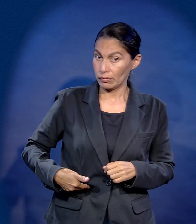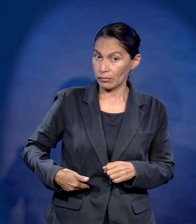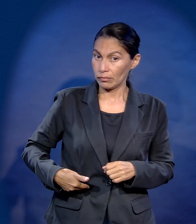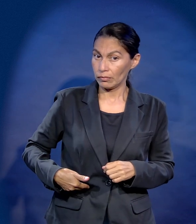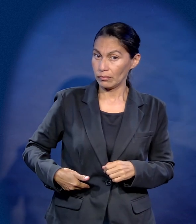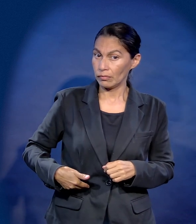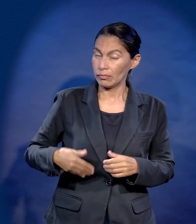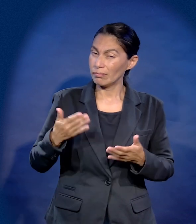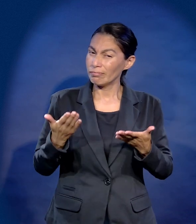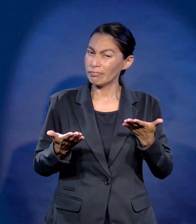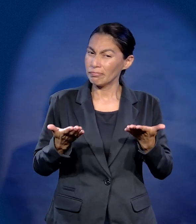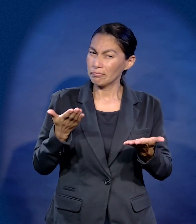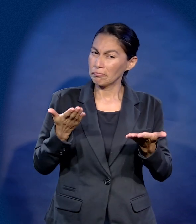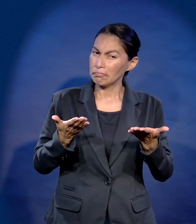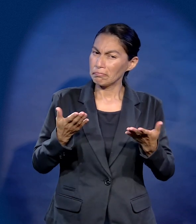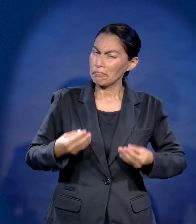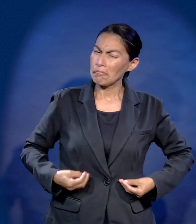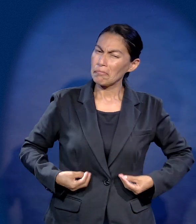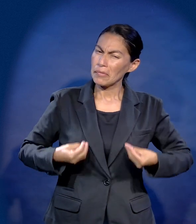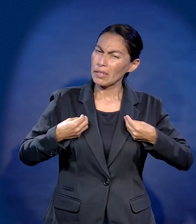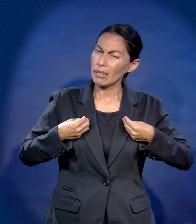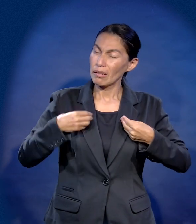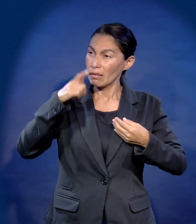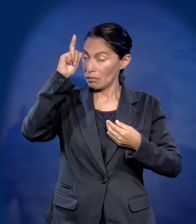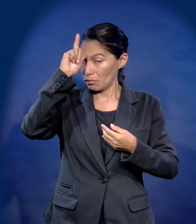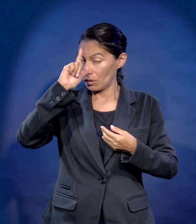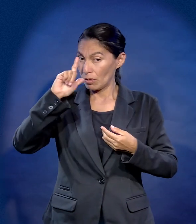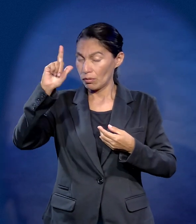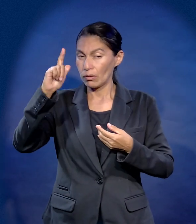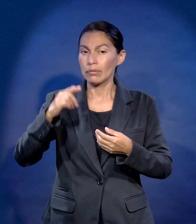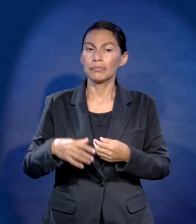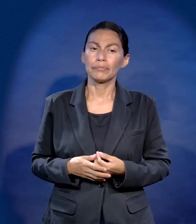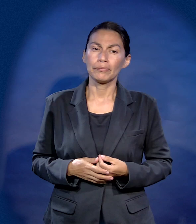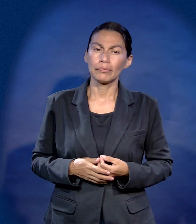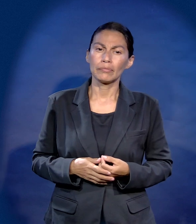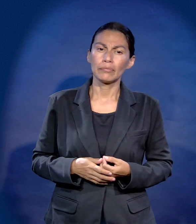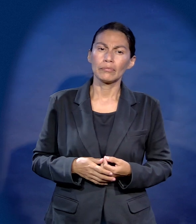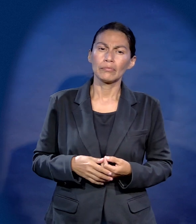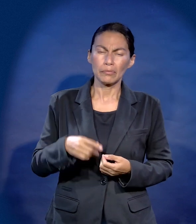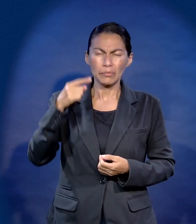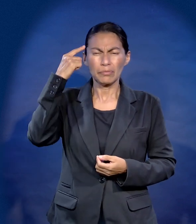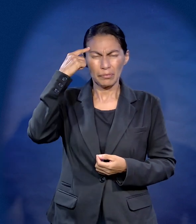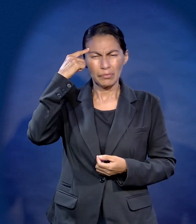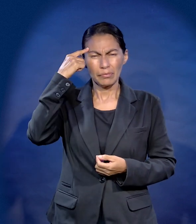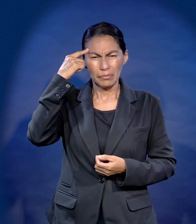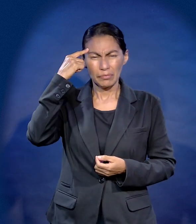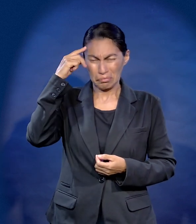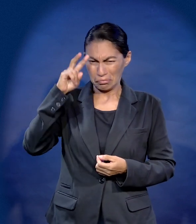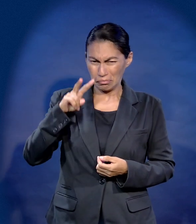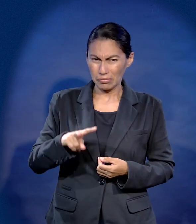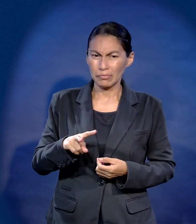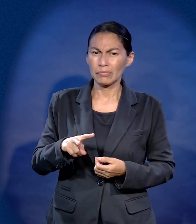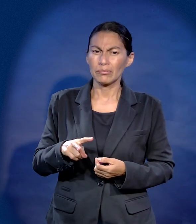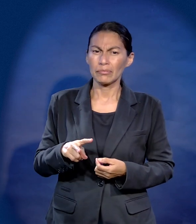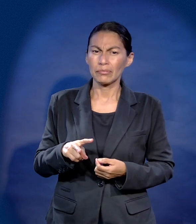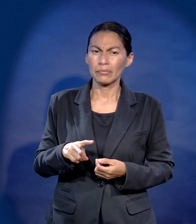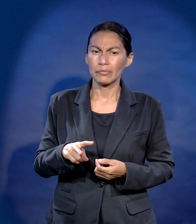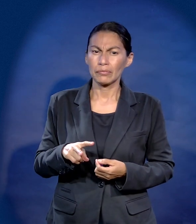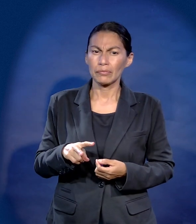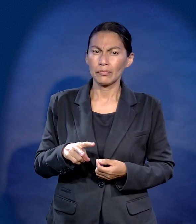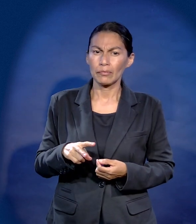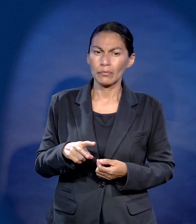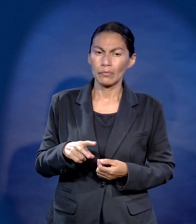En ese accidente yo encuentro muchísima similitud con la vida espiritual. Y yo creo